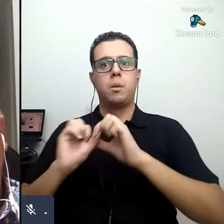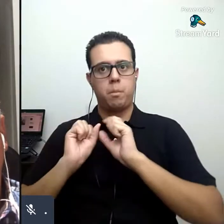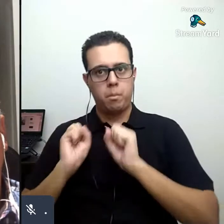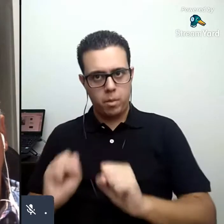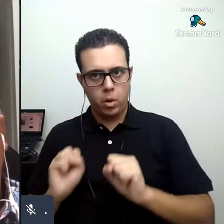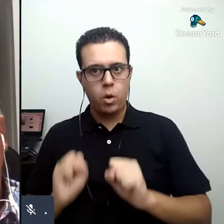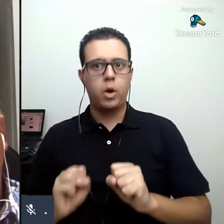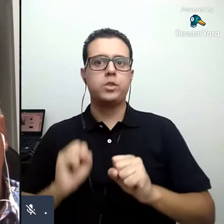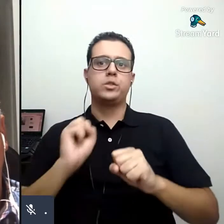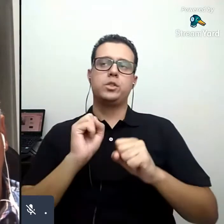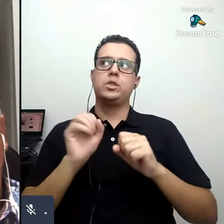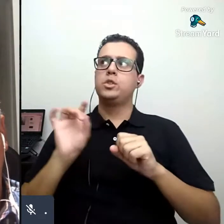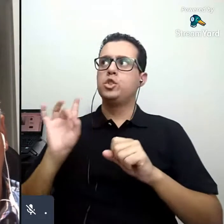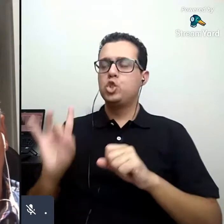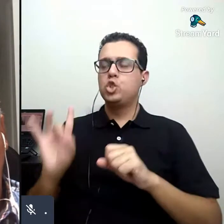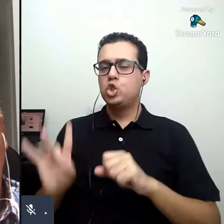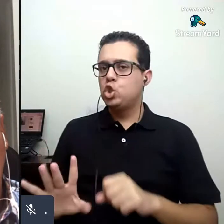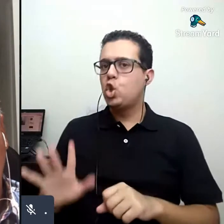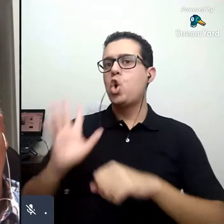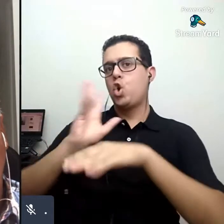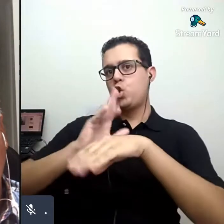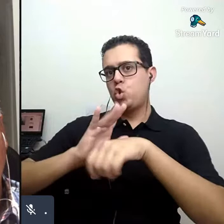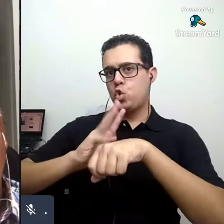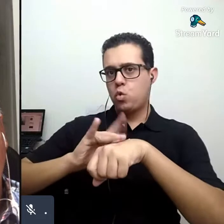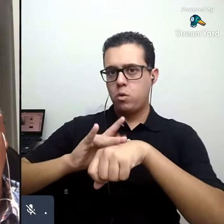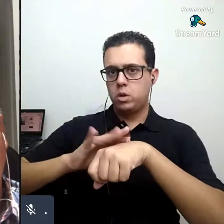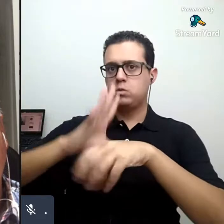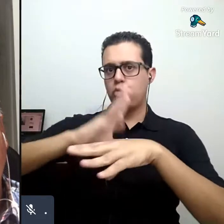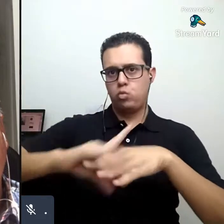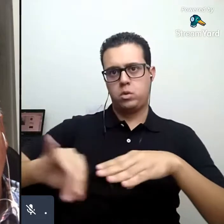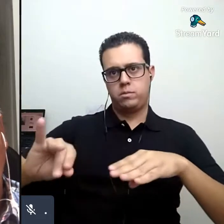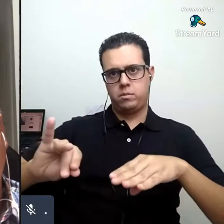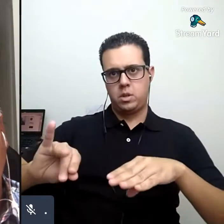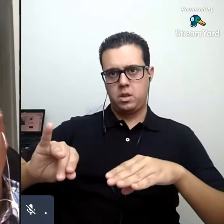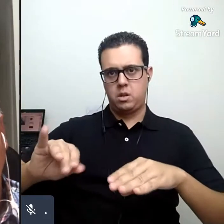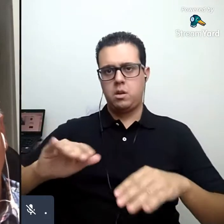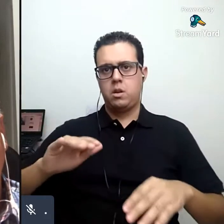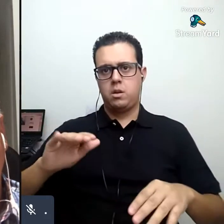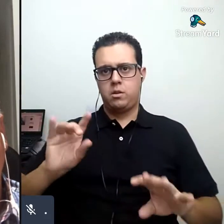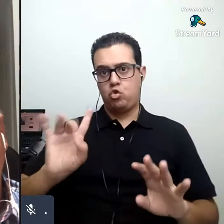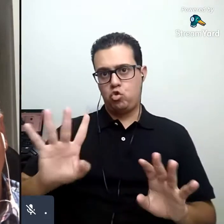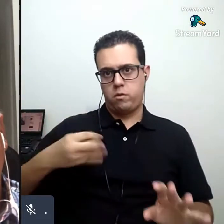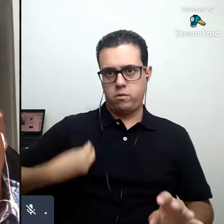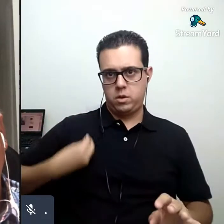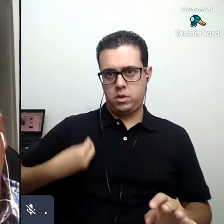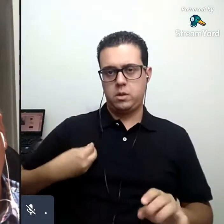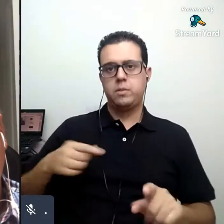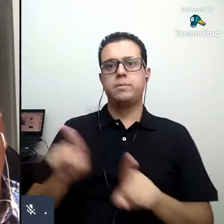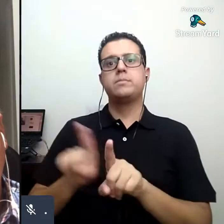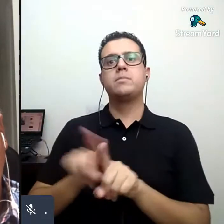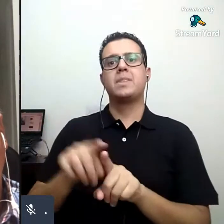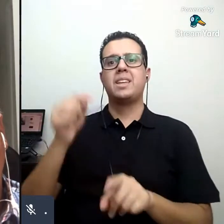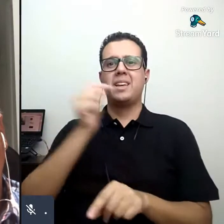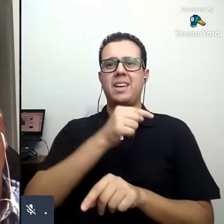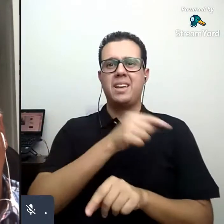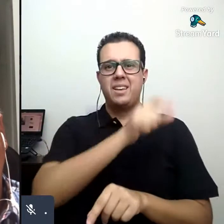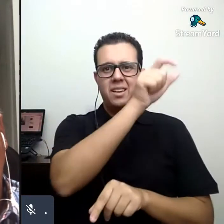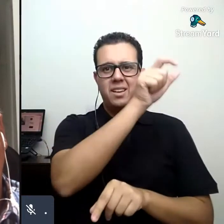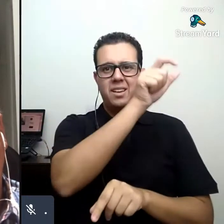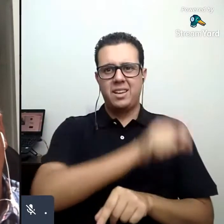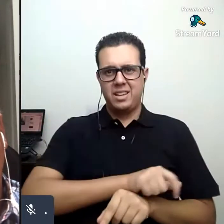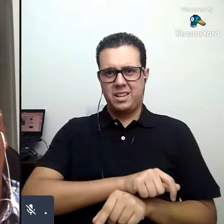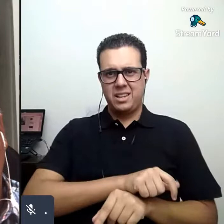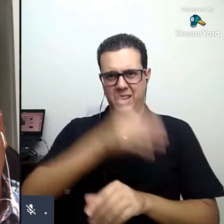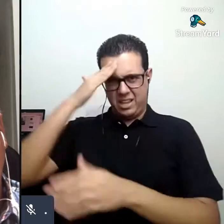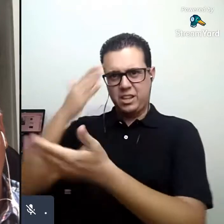e que ele tinha também uma incredulidade na divindade de Cristo. Por